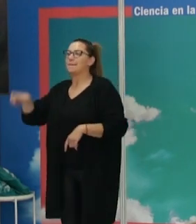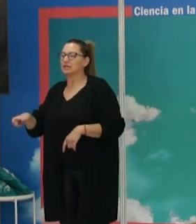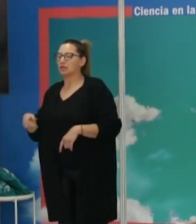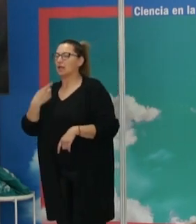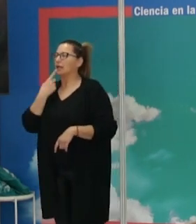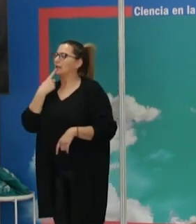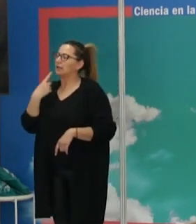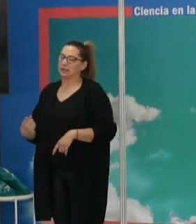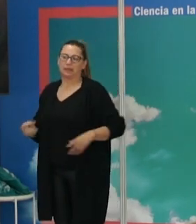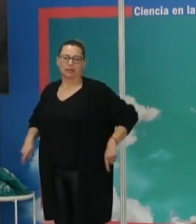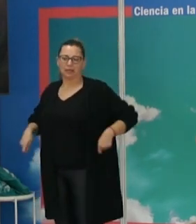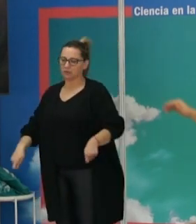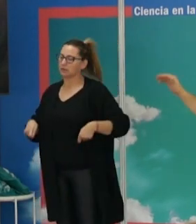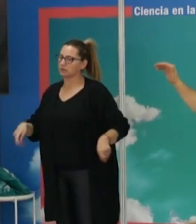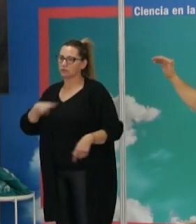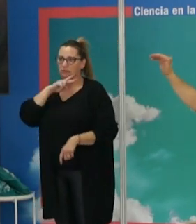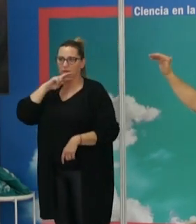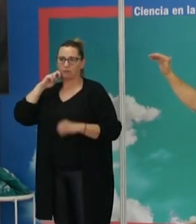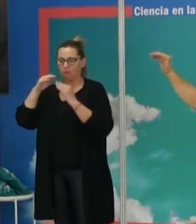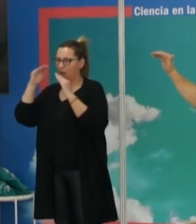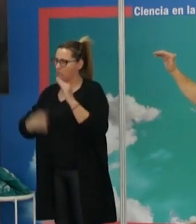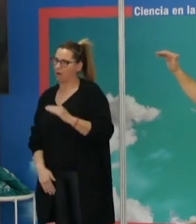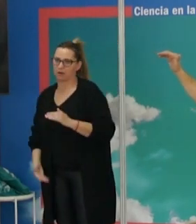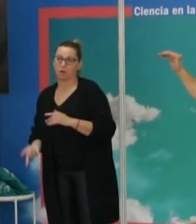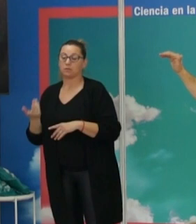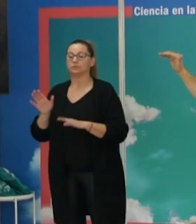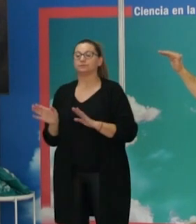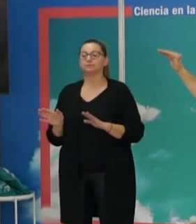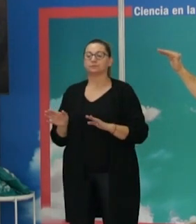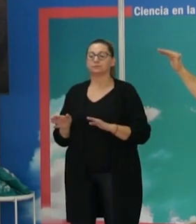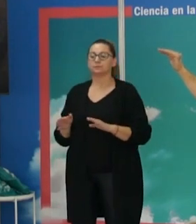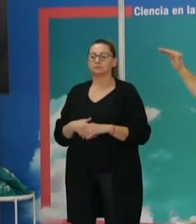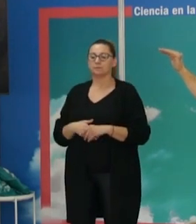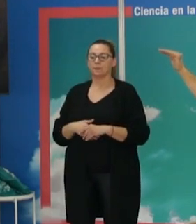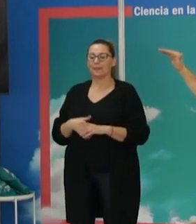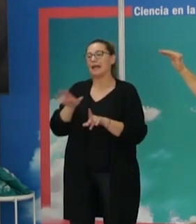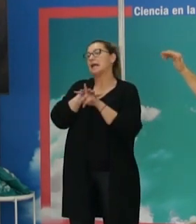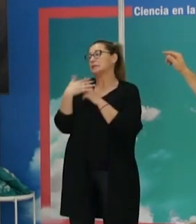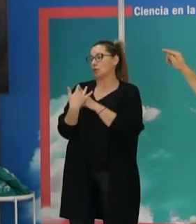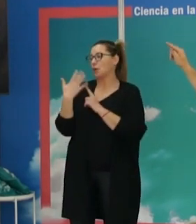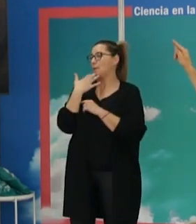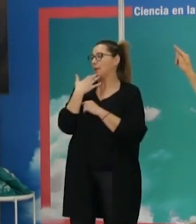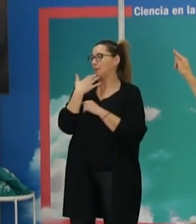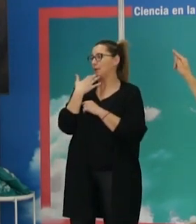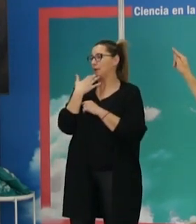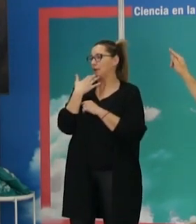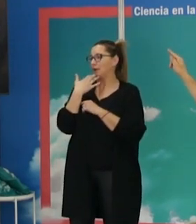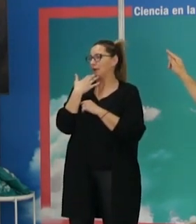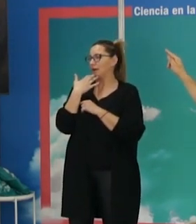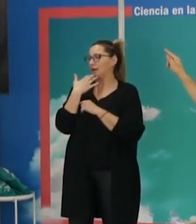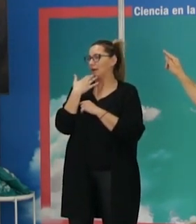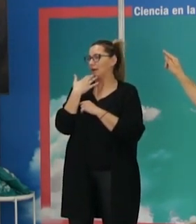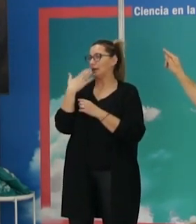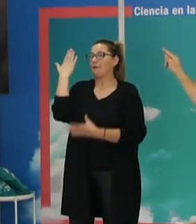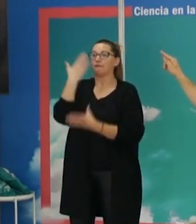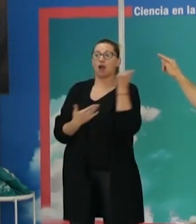valoran tener esas condiciones. Luego está, por otro lado, las situaciones en las que no se requiere una